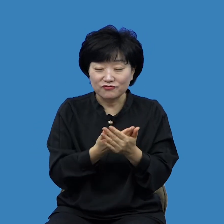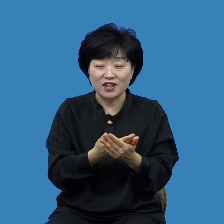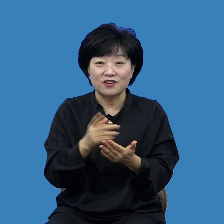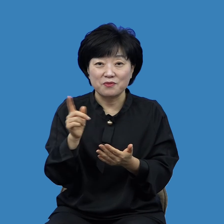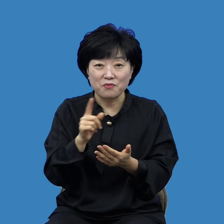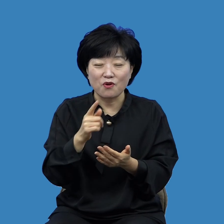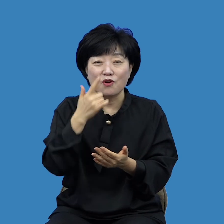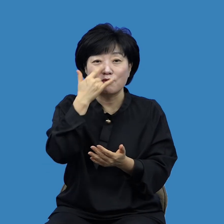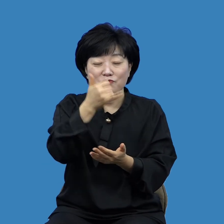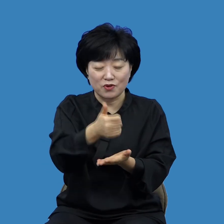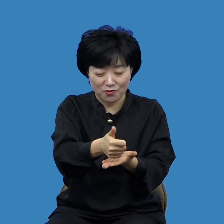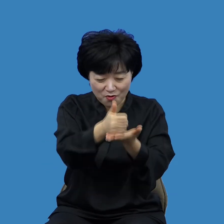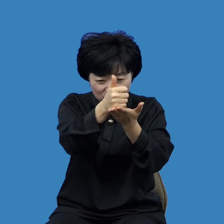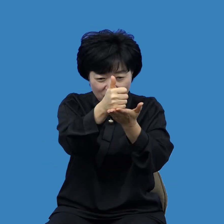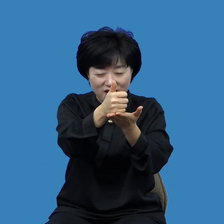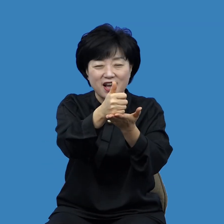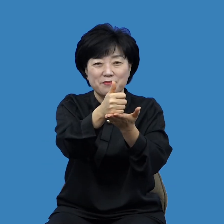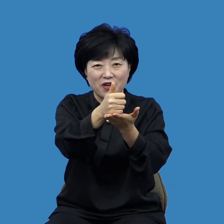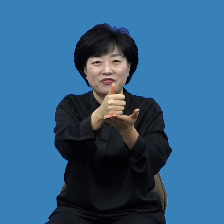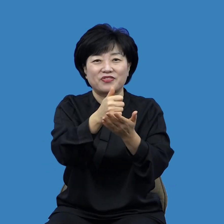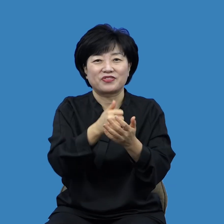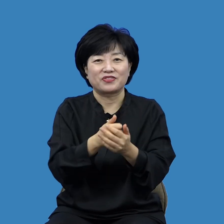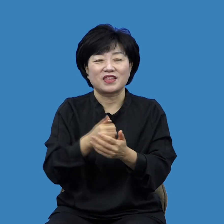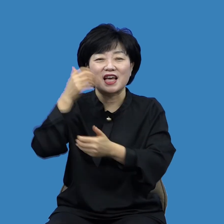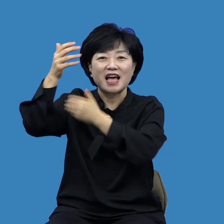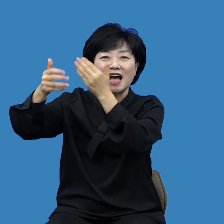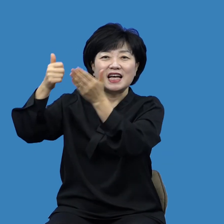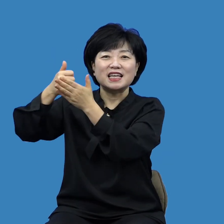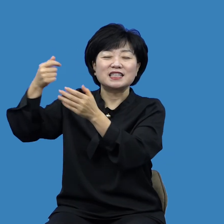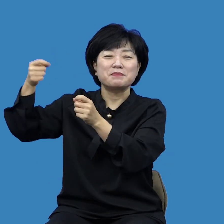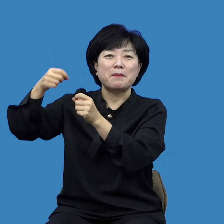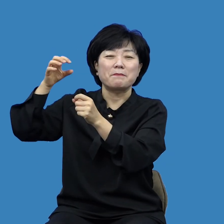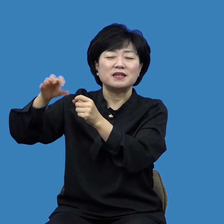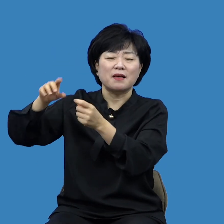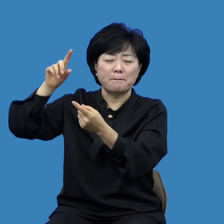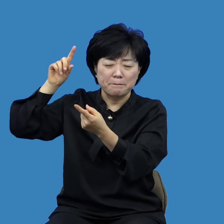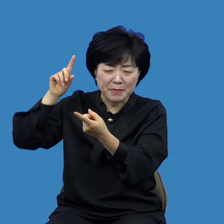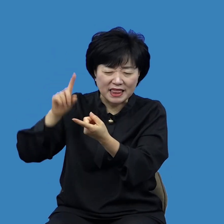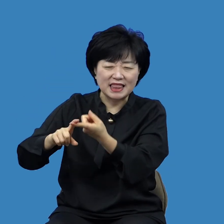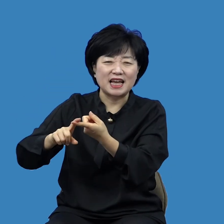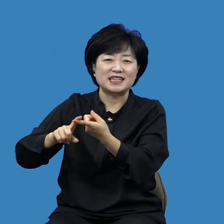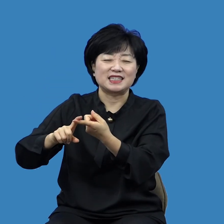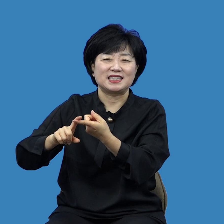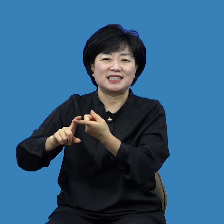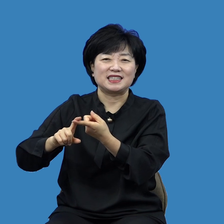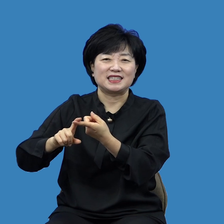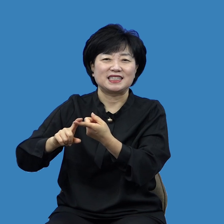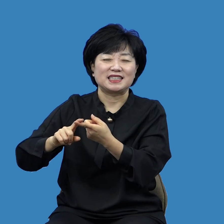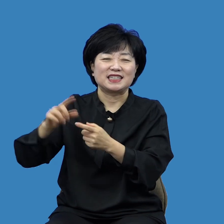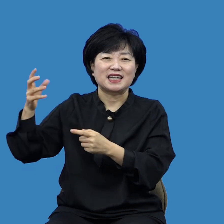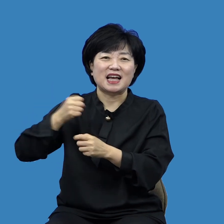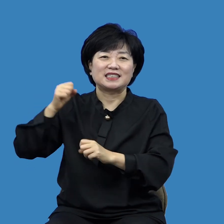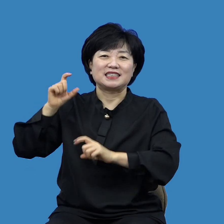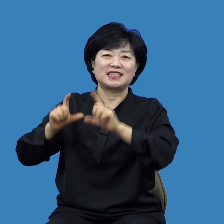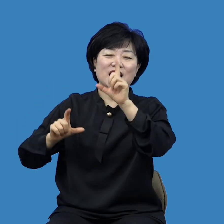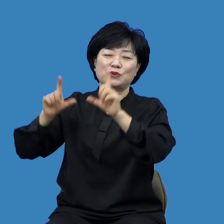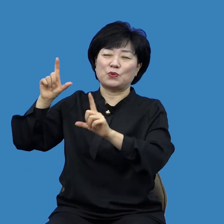것은 부모를 공경하는 것을 통해서 우리는 하나님 앞에 마땅히 가져야 될 태도를 익히고 배우게 돼요. 이게